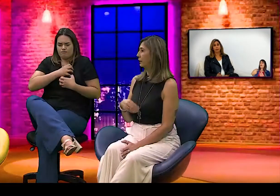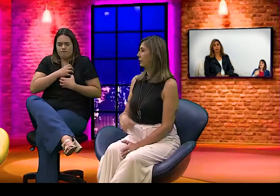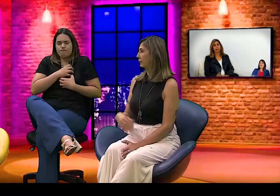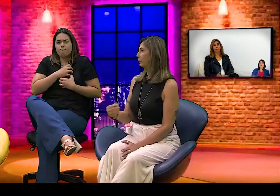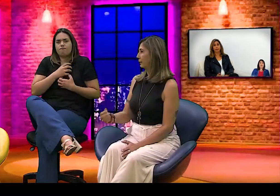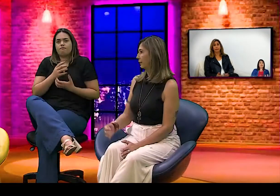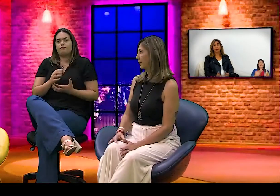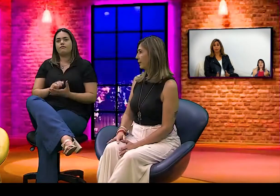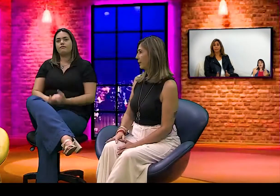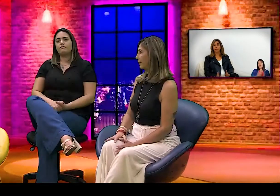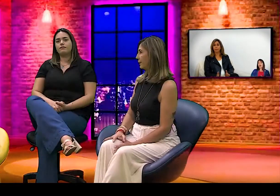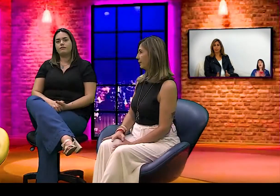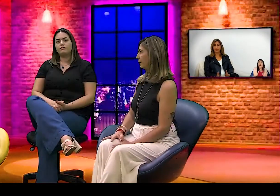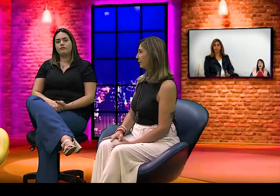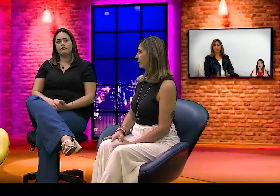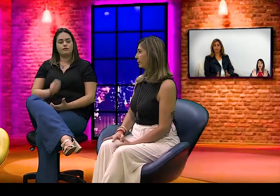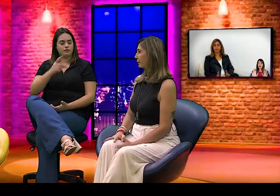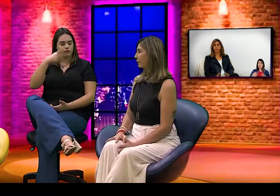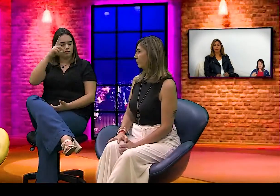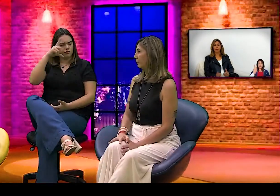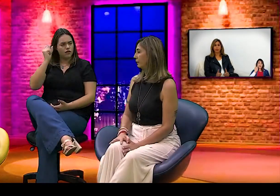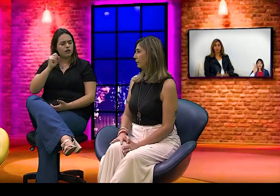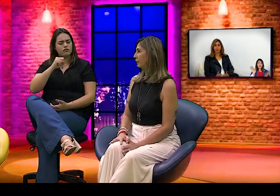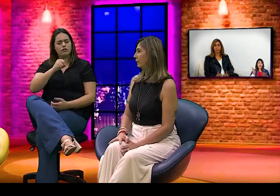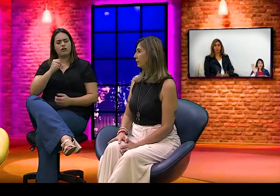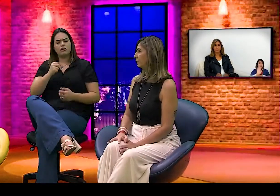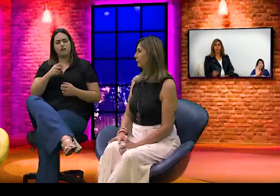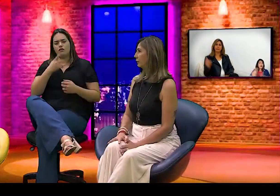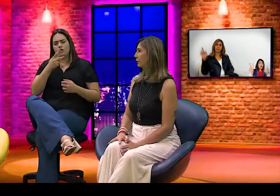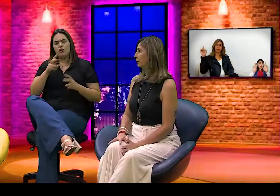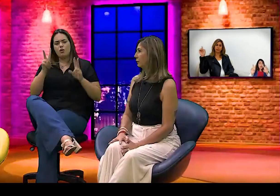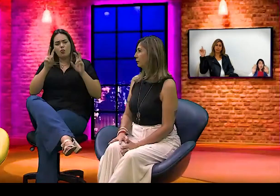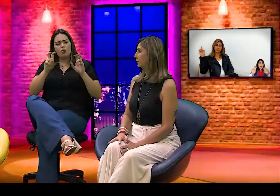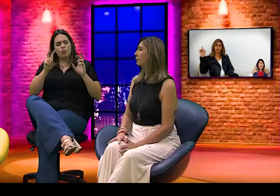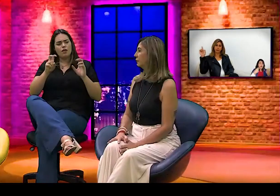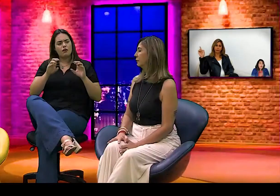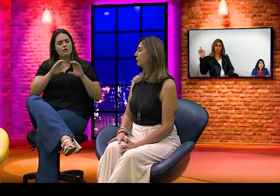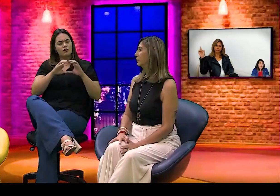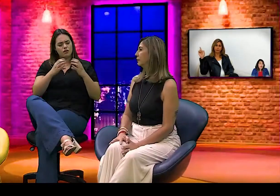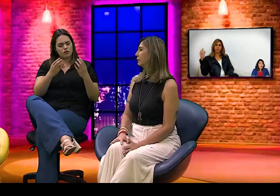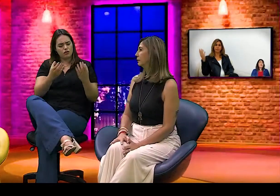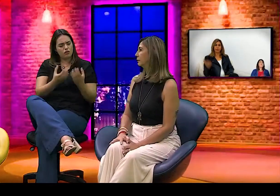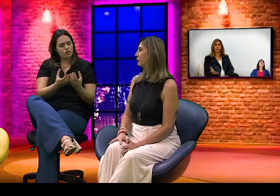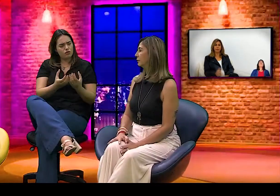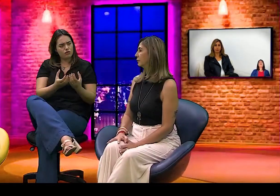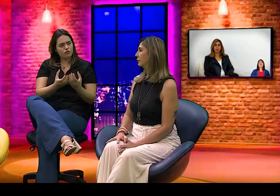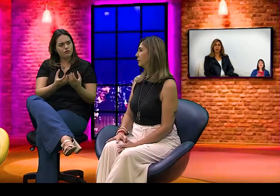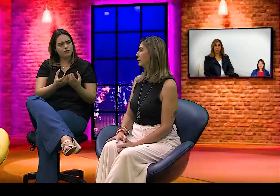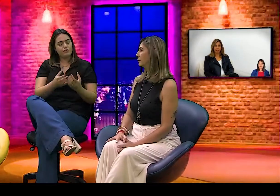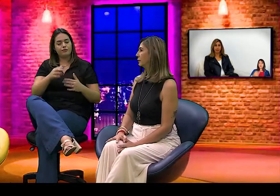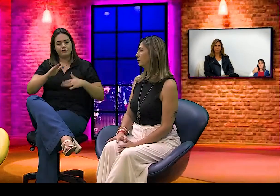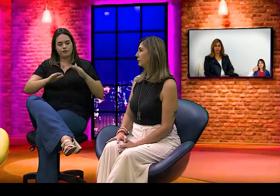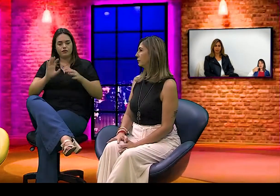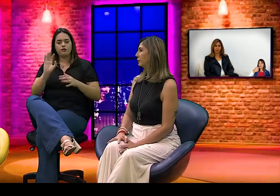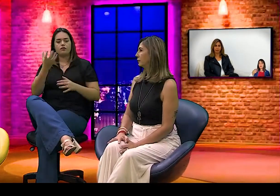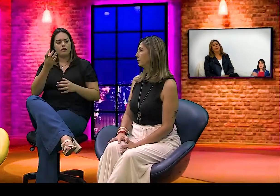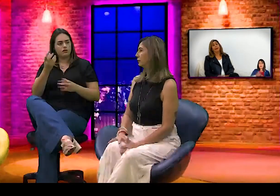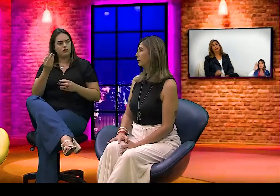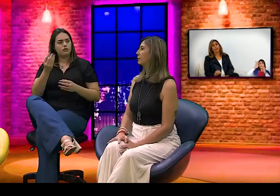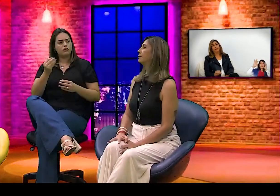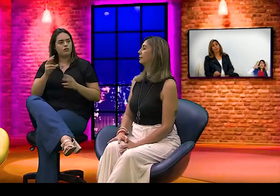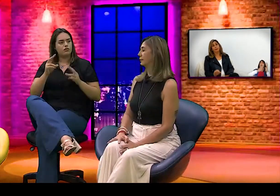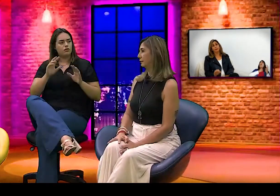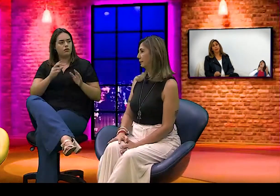Porque... Kátia, você comentou aí dessa questão de pertencer ao grupo, né? Normalmente acontece muito na época